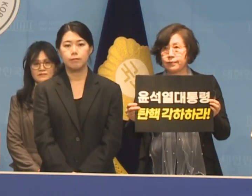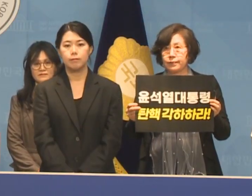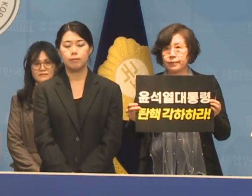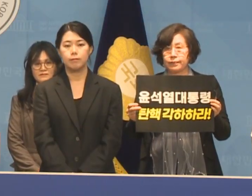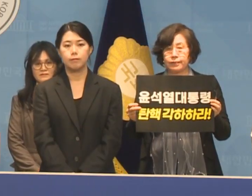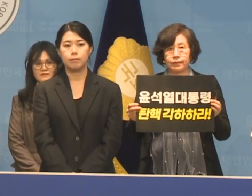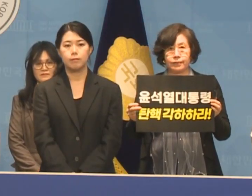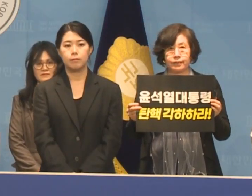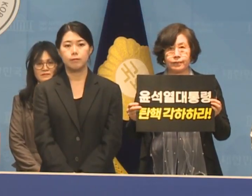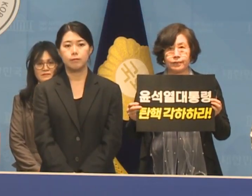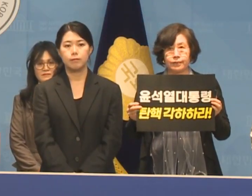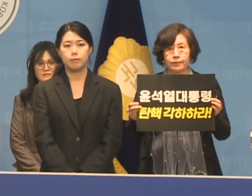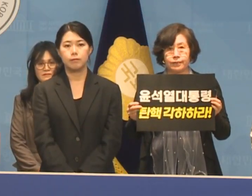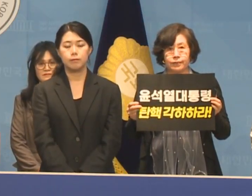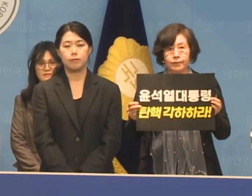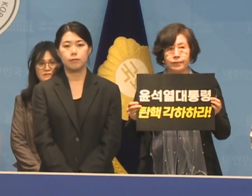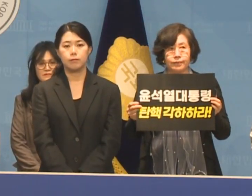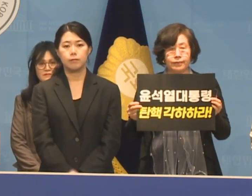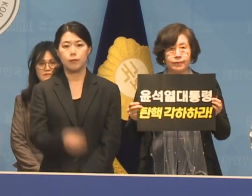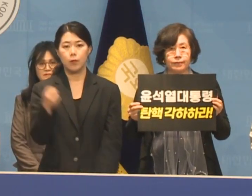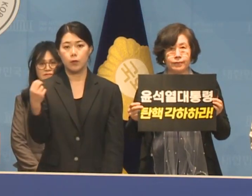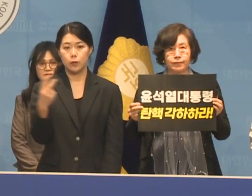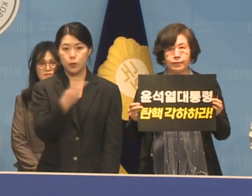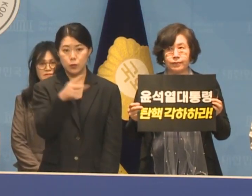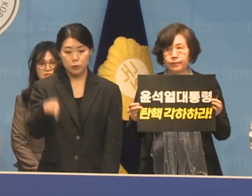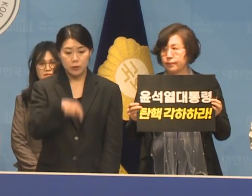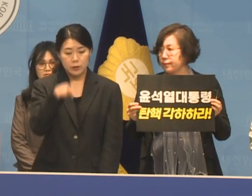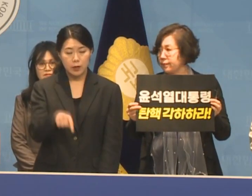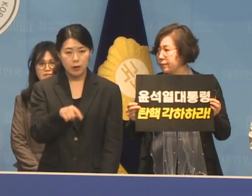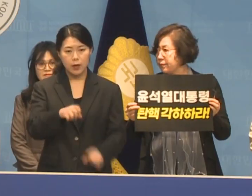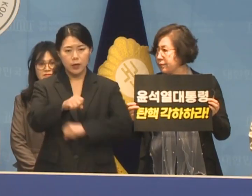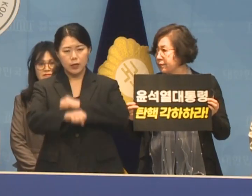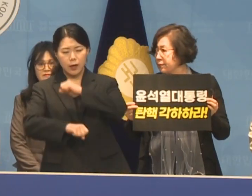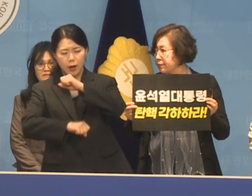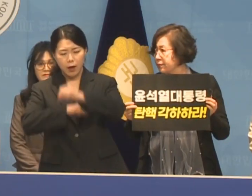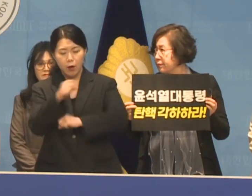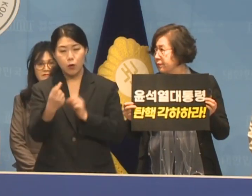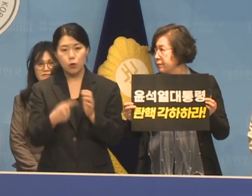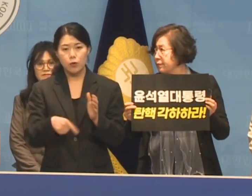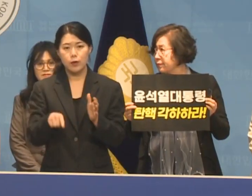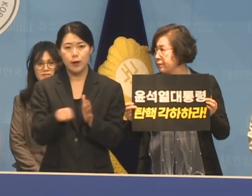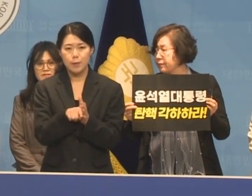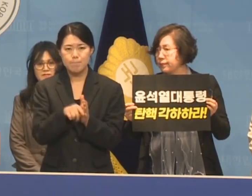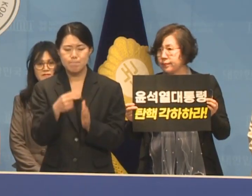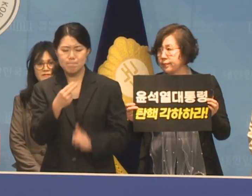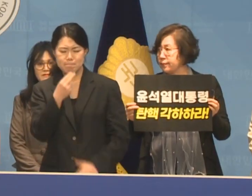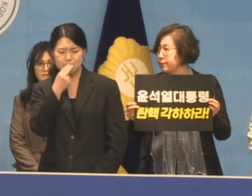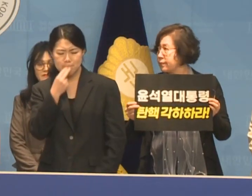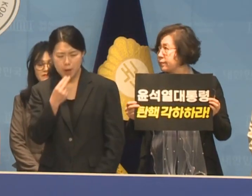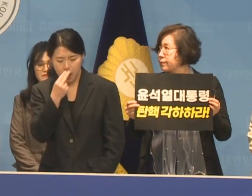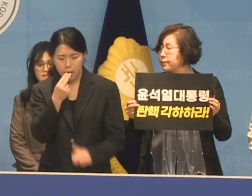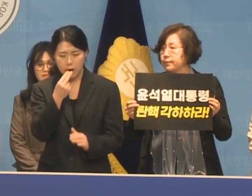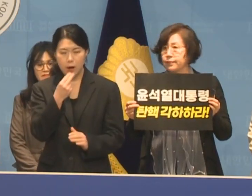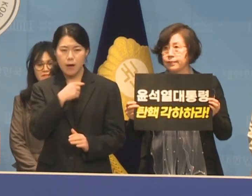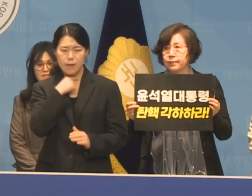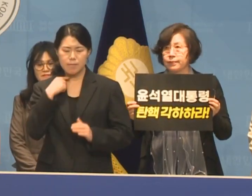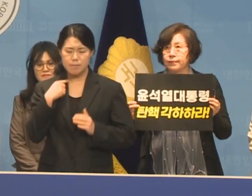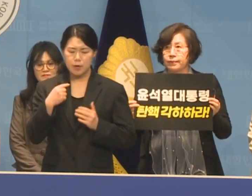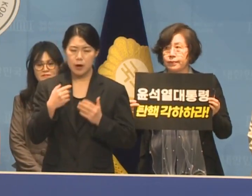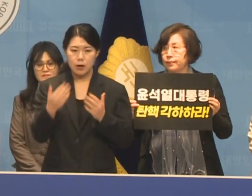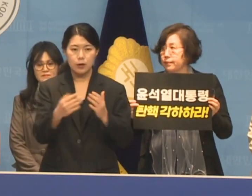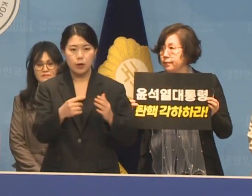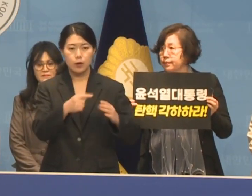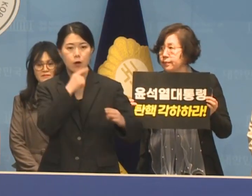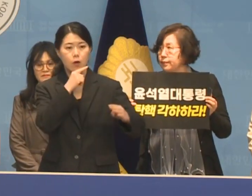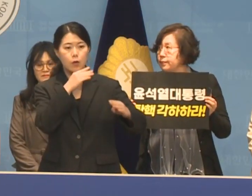그중에서 또 자유를 찾아서 목숨을 걸고 탈북하신 우리